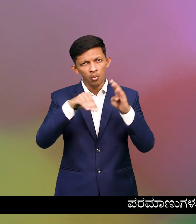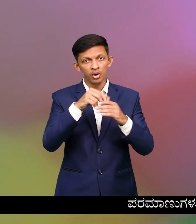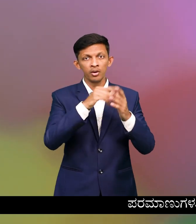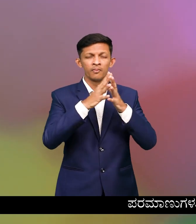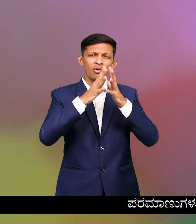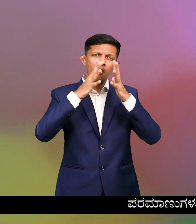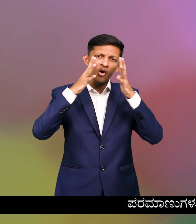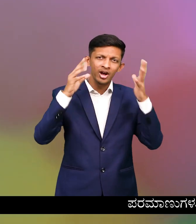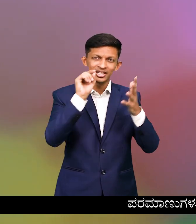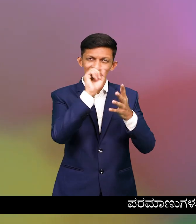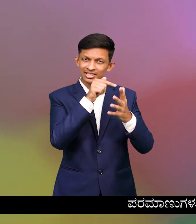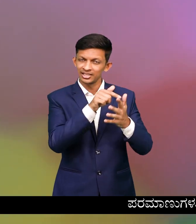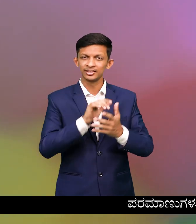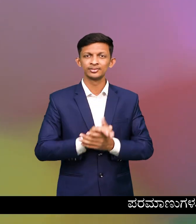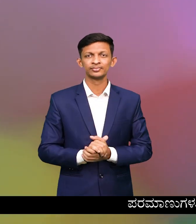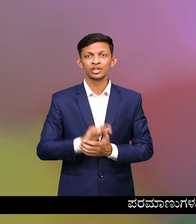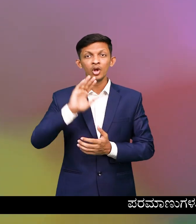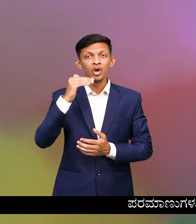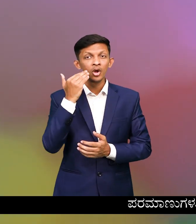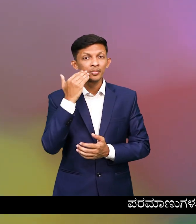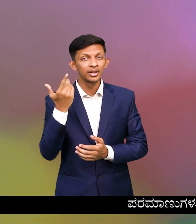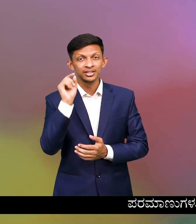ಪರಮಾಣುಗಳು ಸೇರಿಕೊಂಡಾಗ ಅವು ಅಣುಗಳನ್ನು ರೂಪಿಸುತ್ತವೆ.